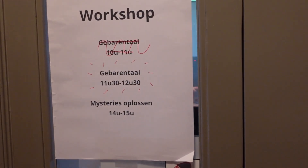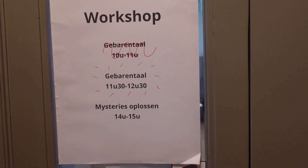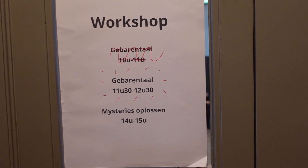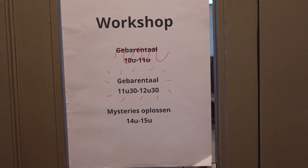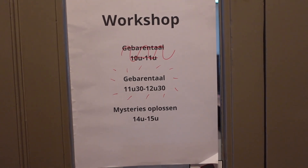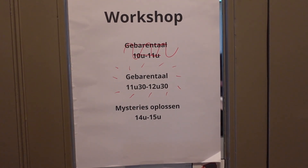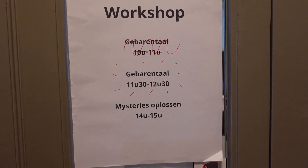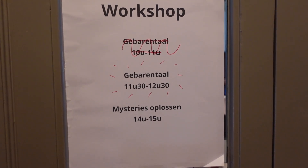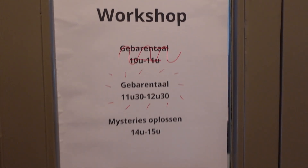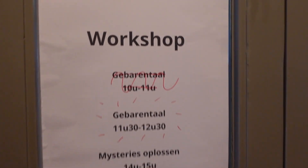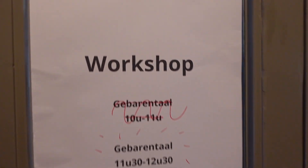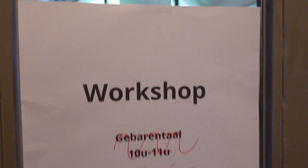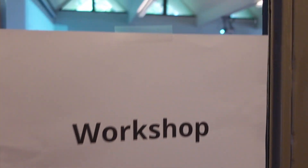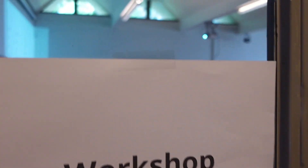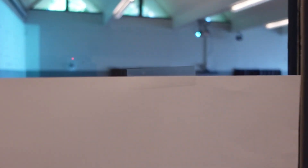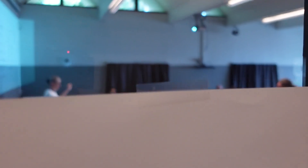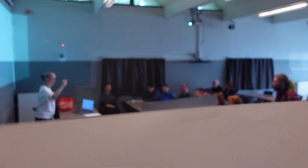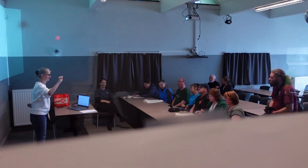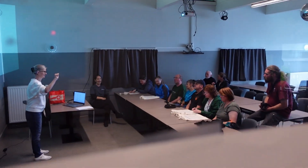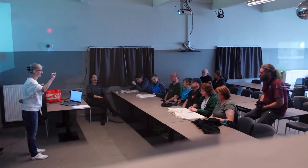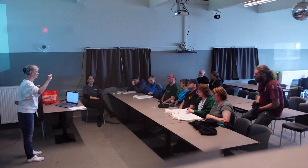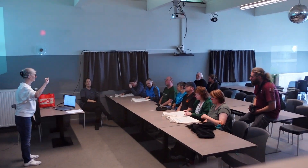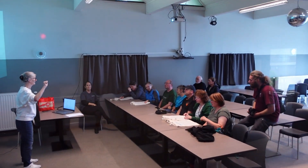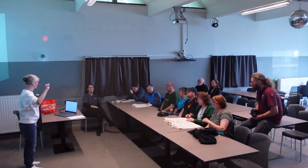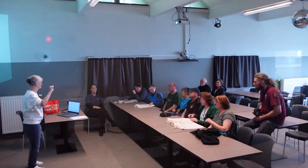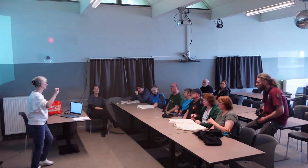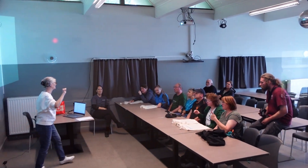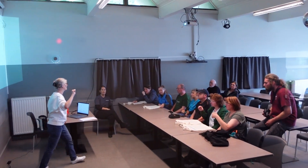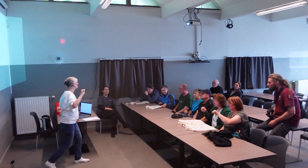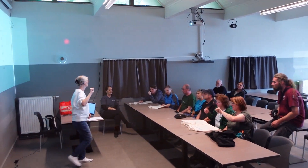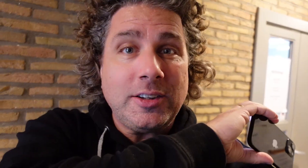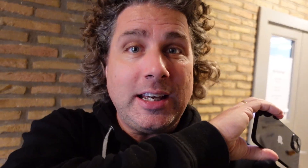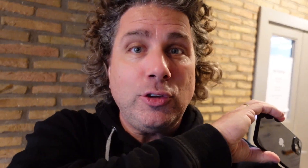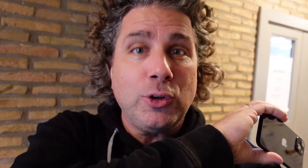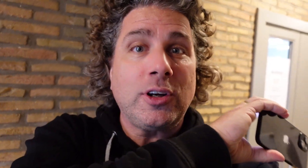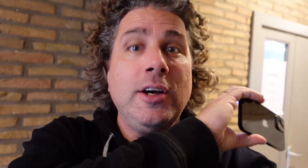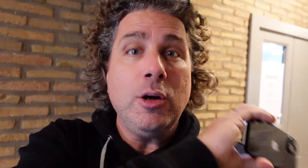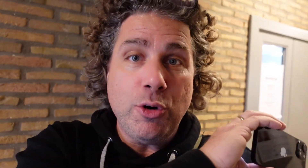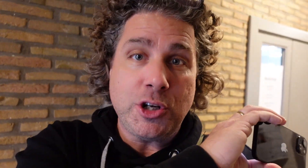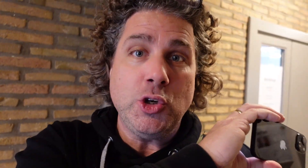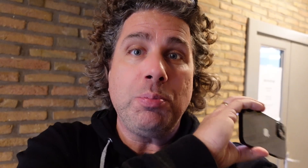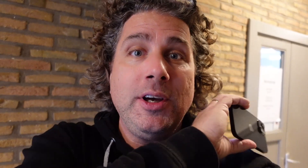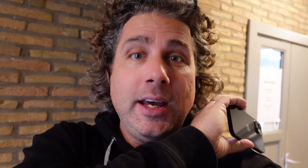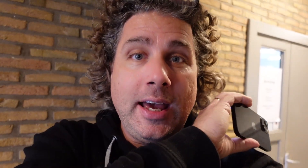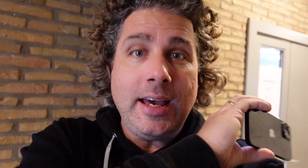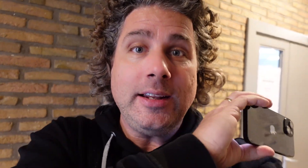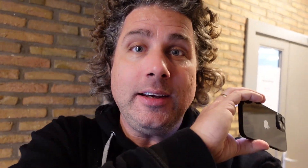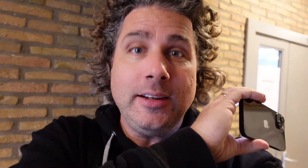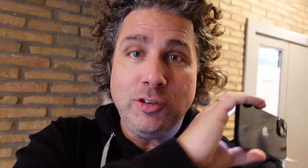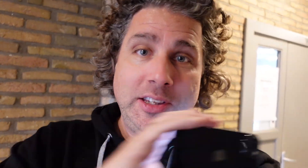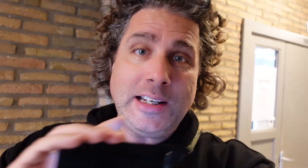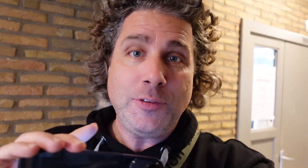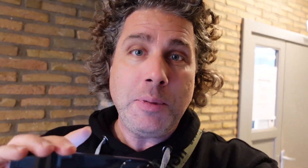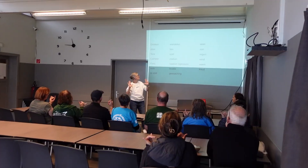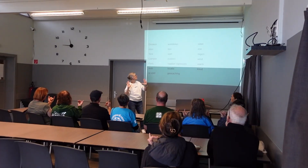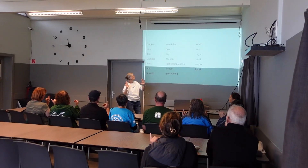allemaal noodzakelijke begrippen eh en nou hebben ze vandaag ook op het Wapper Event hier achter mij achter Deze deur een workshop en